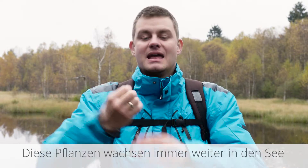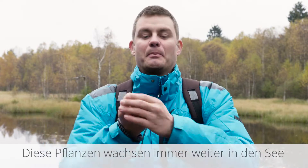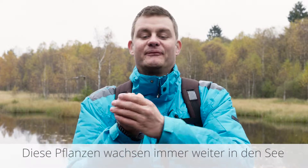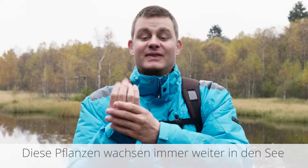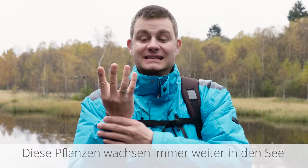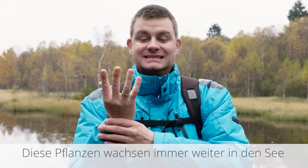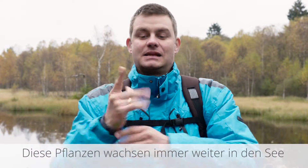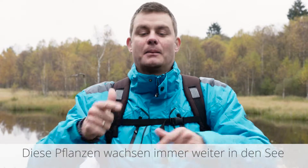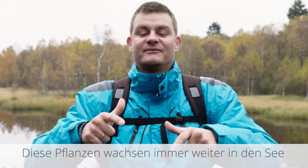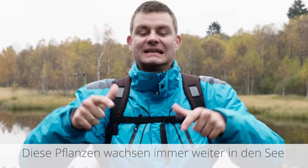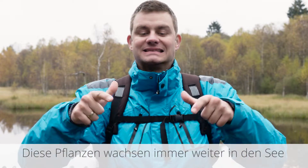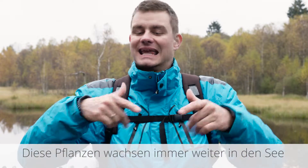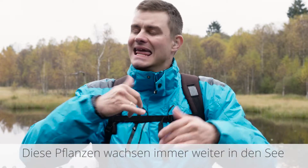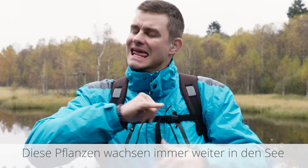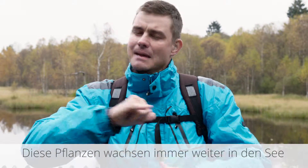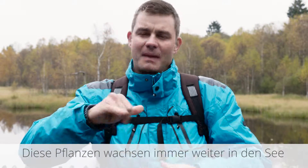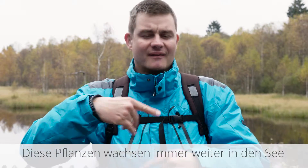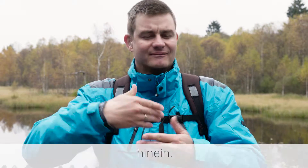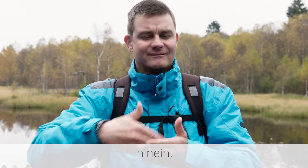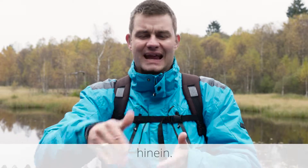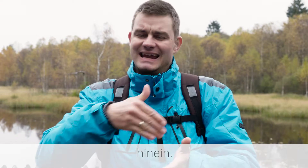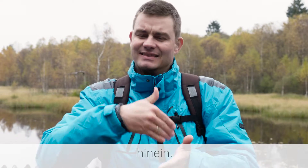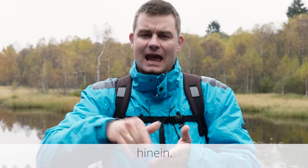Diese Pflanzen wachsen immer weiter in den See hinein.